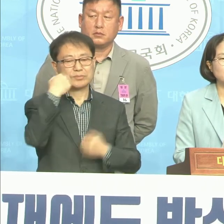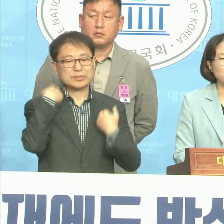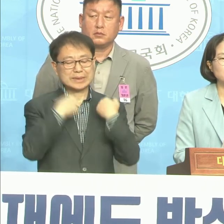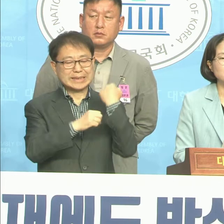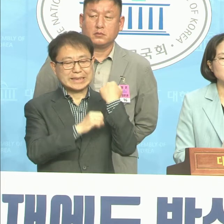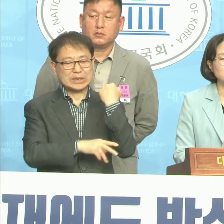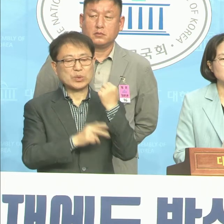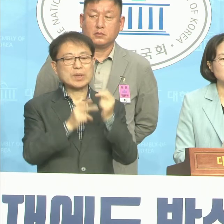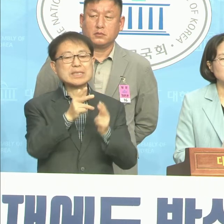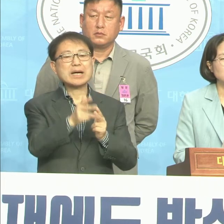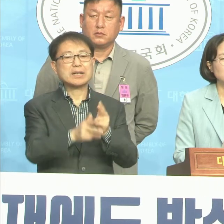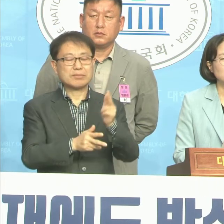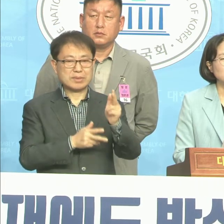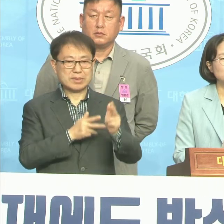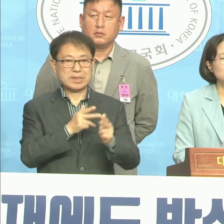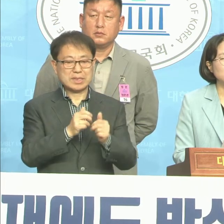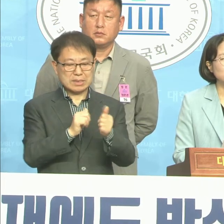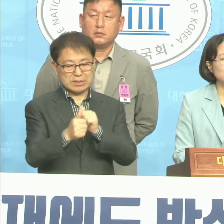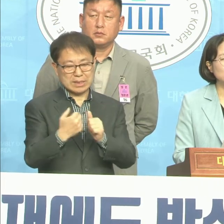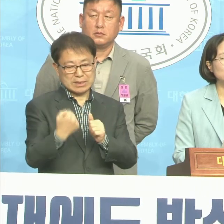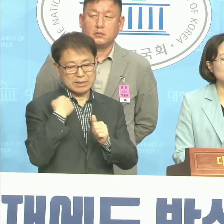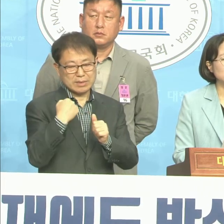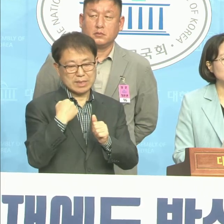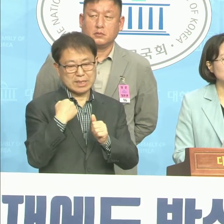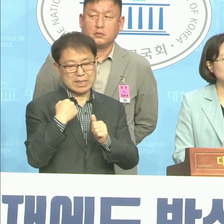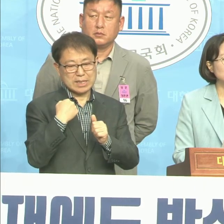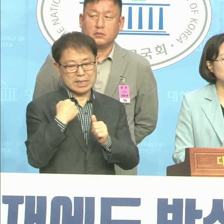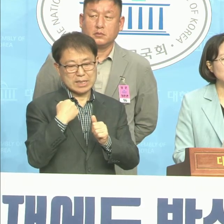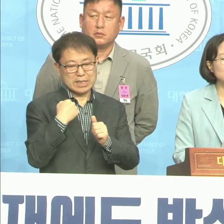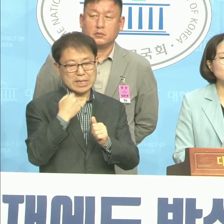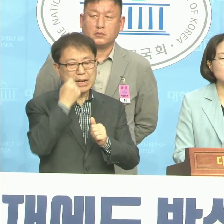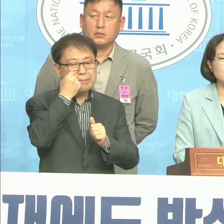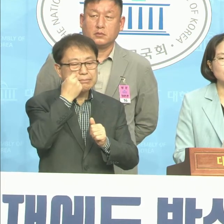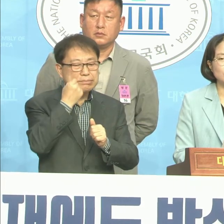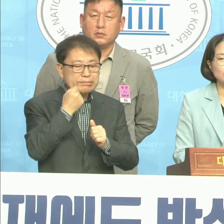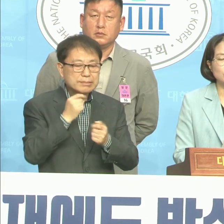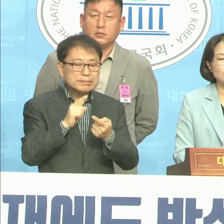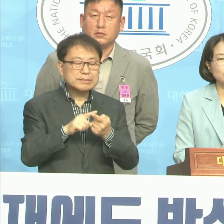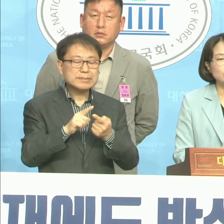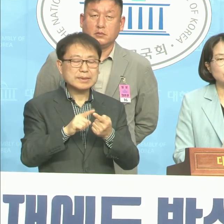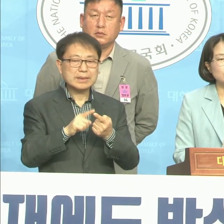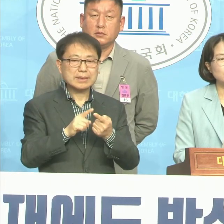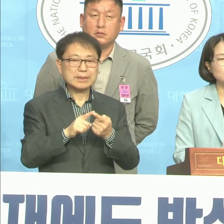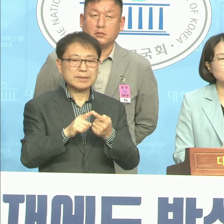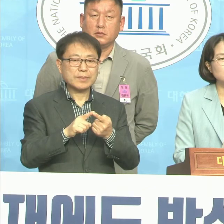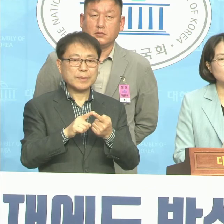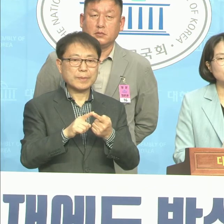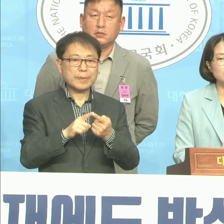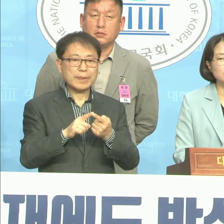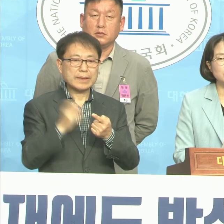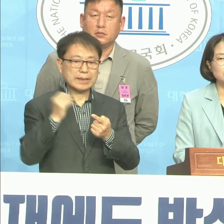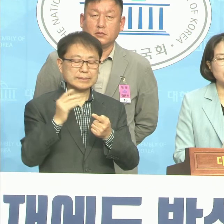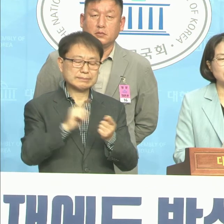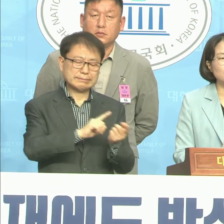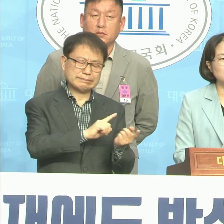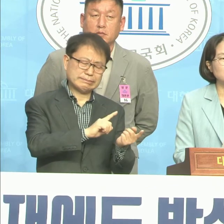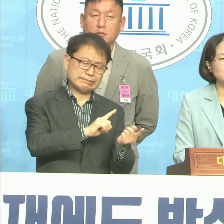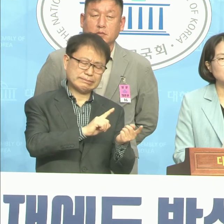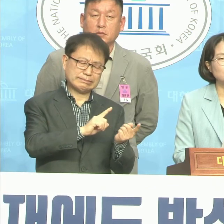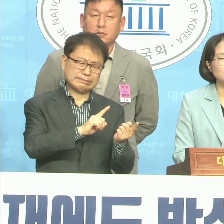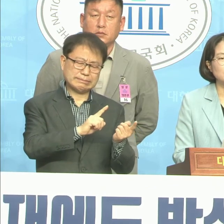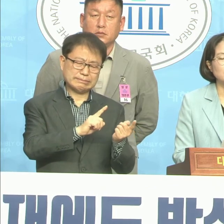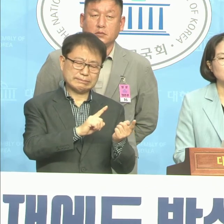산업의 경쟁력을 이 분들의 피눈물을 2분들의 생존을 깔고 어 일으켜 세운다는 건 말도